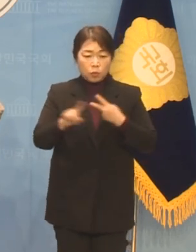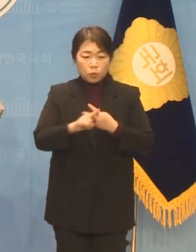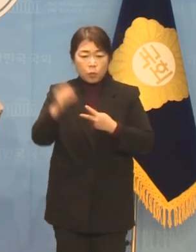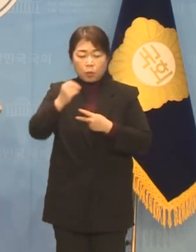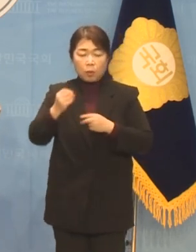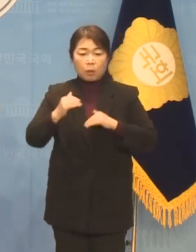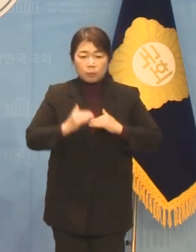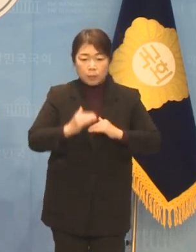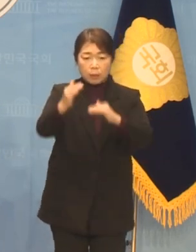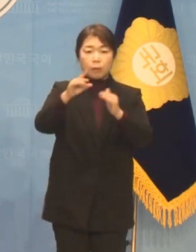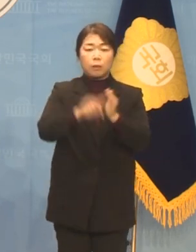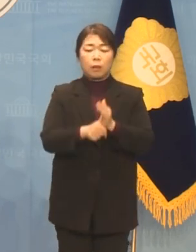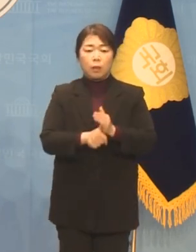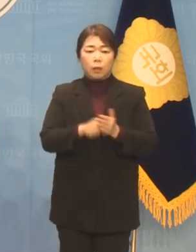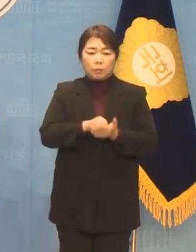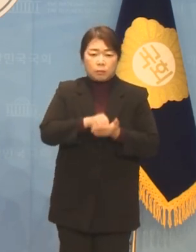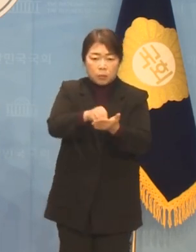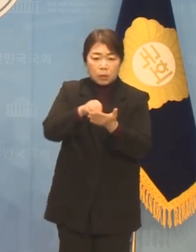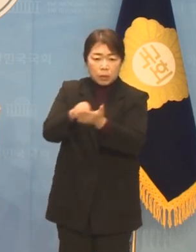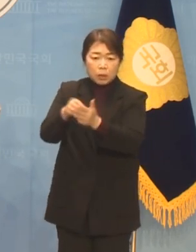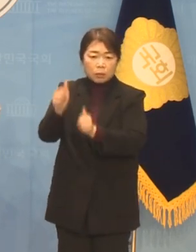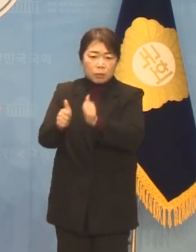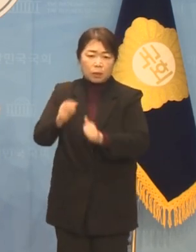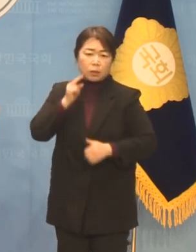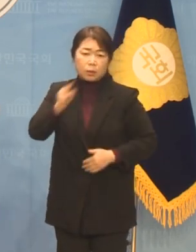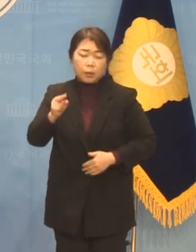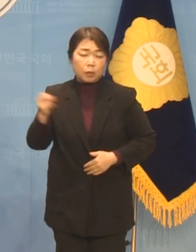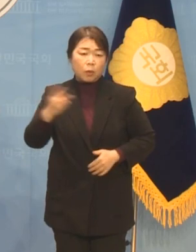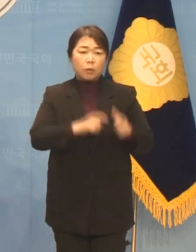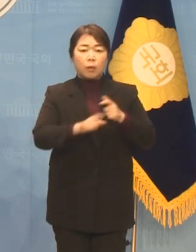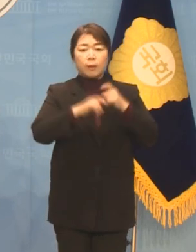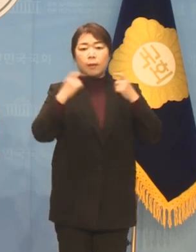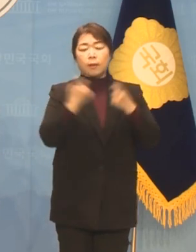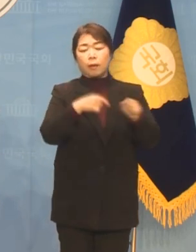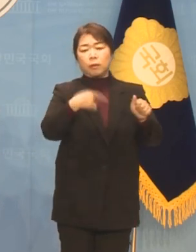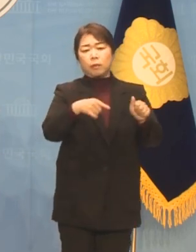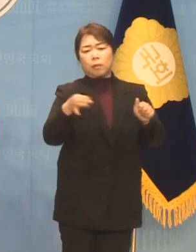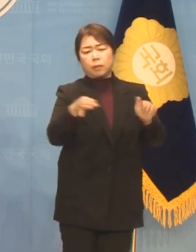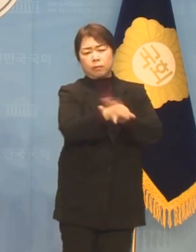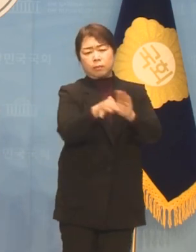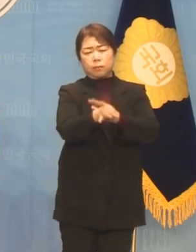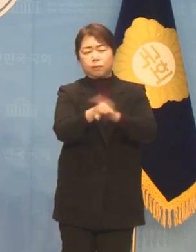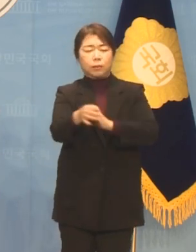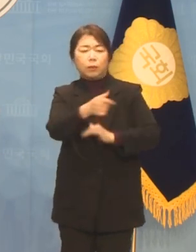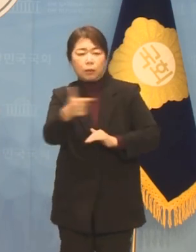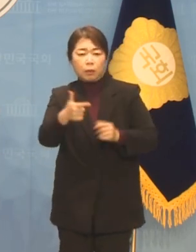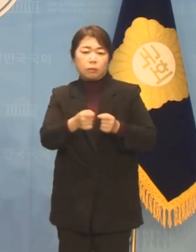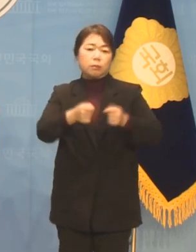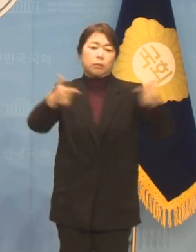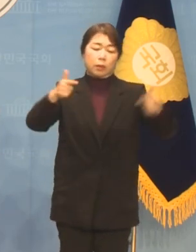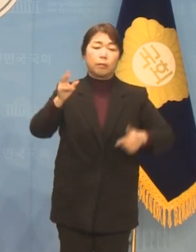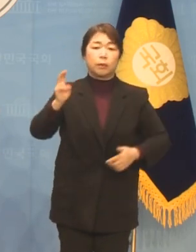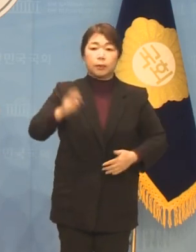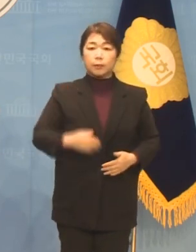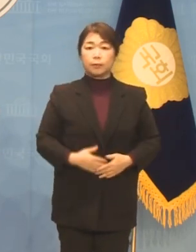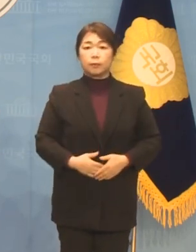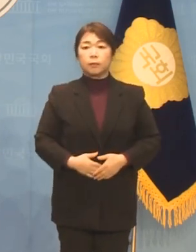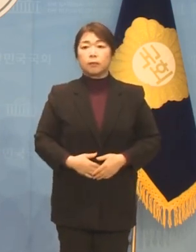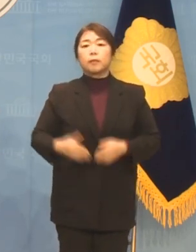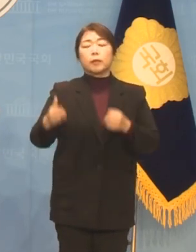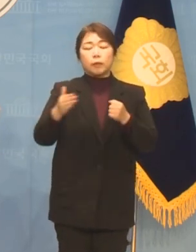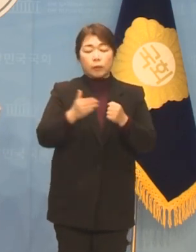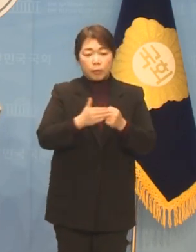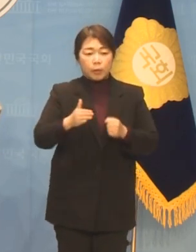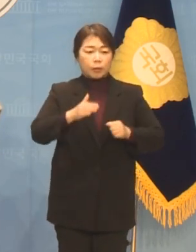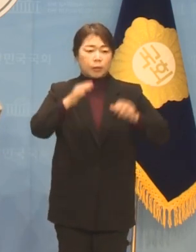또한 극심해질 것이고 사교육비 역시 가파르게 증가될 것입니다. 그로 인해